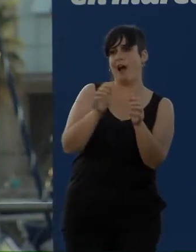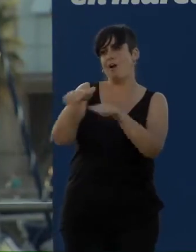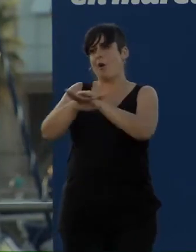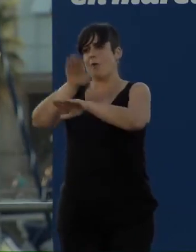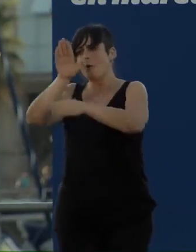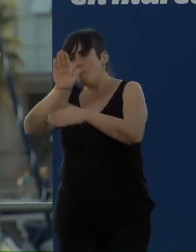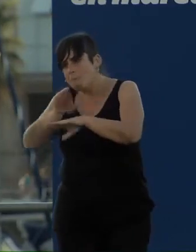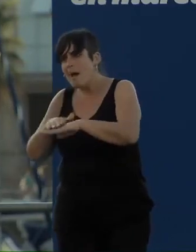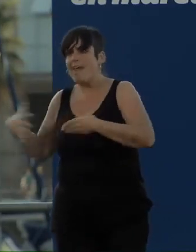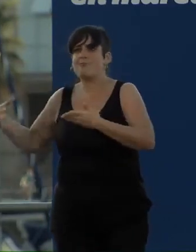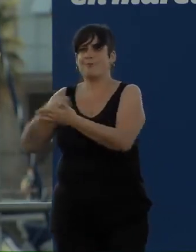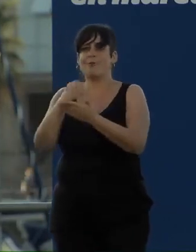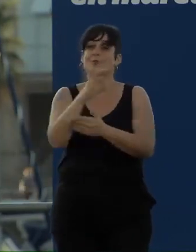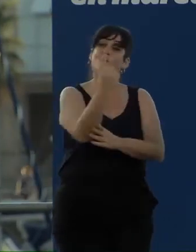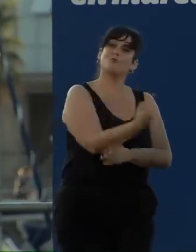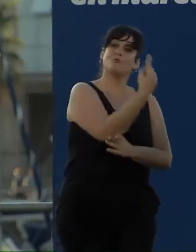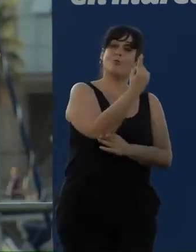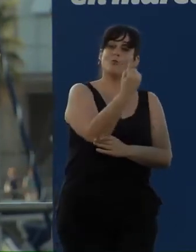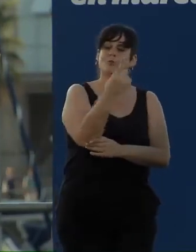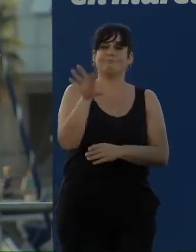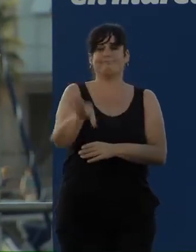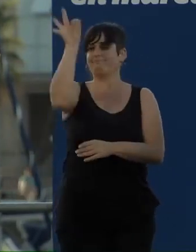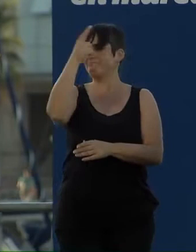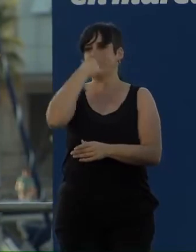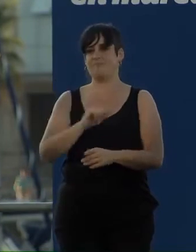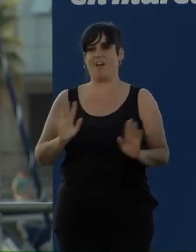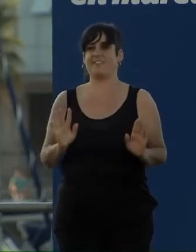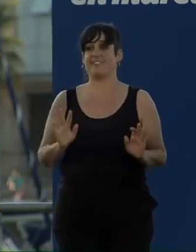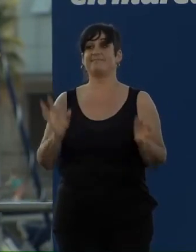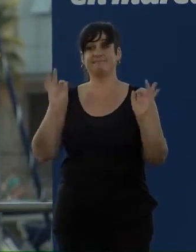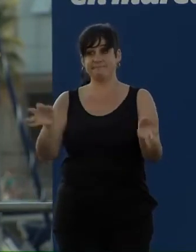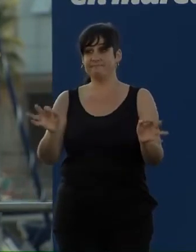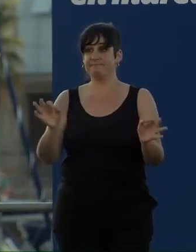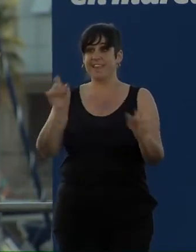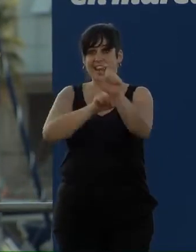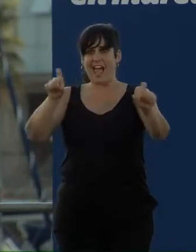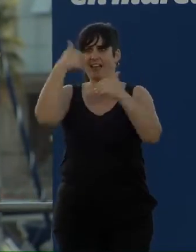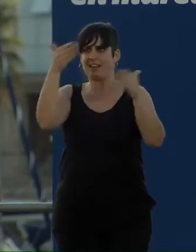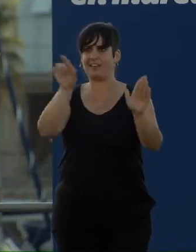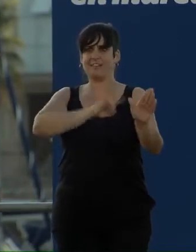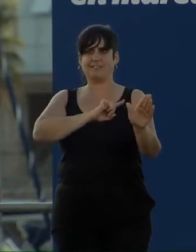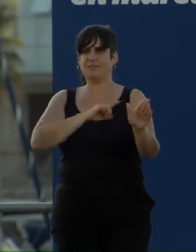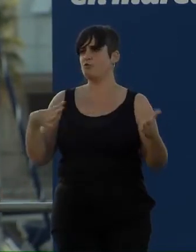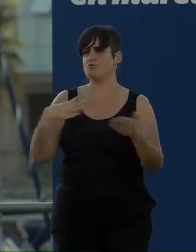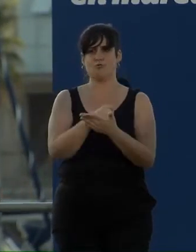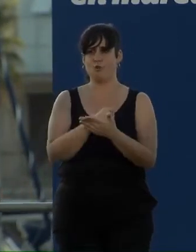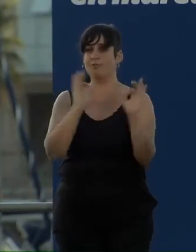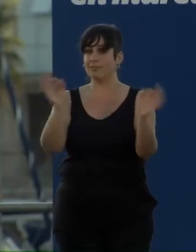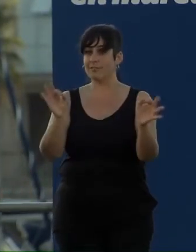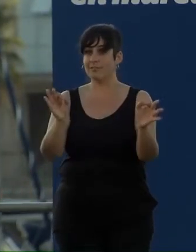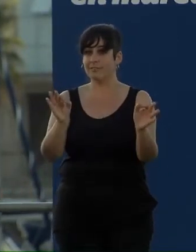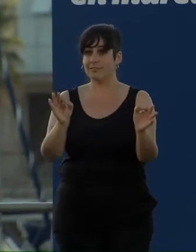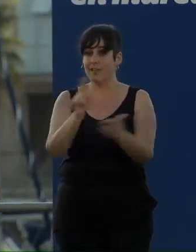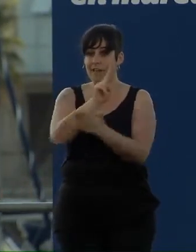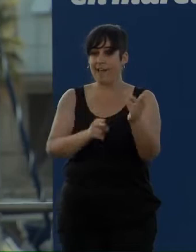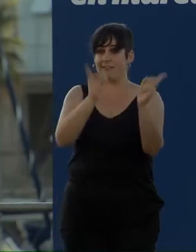paraes solos fácil esa escoll si está todo mundo pendente de nos verdade país está